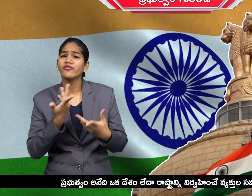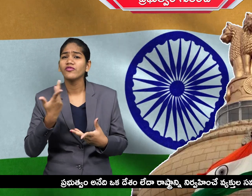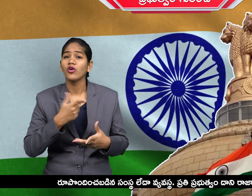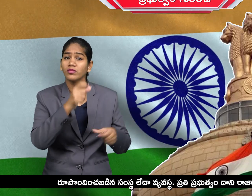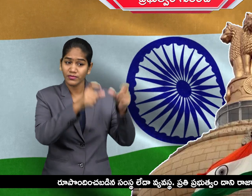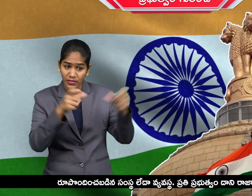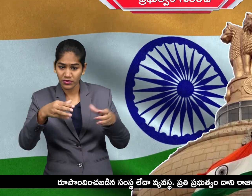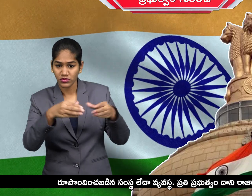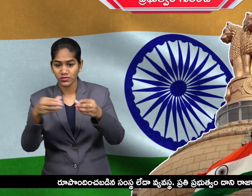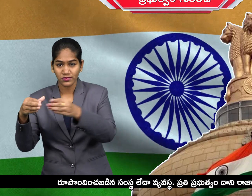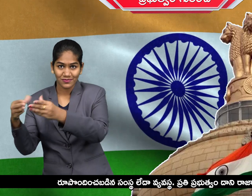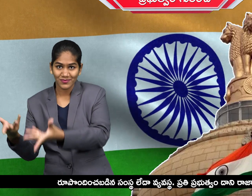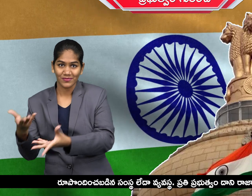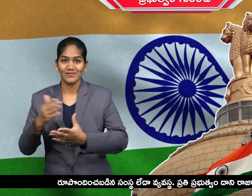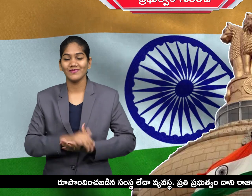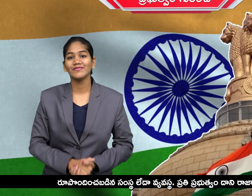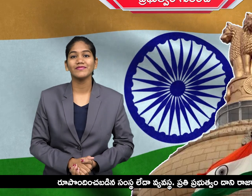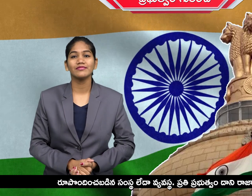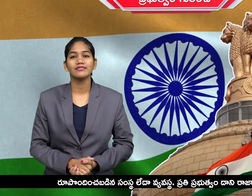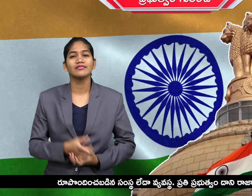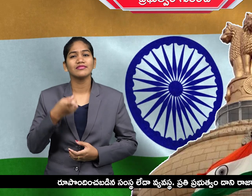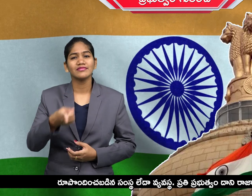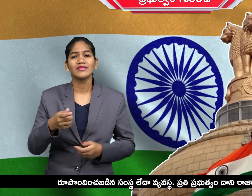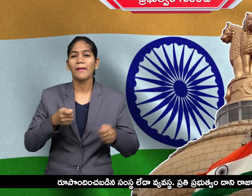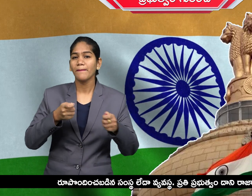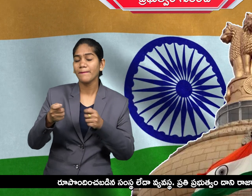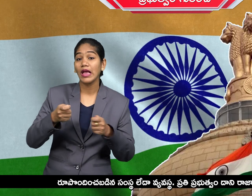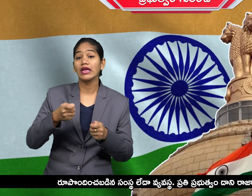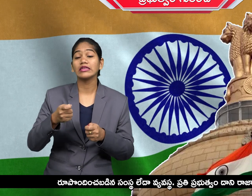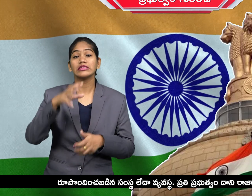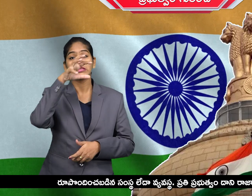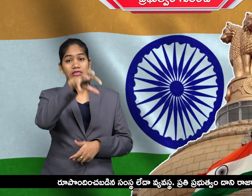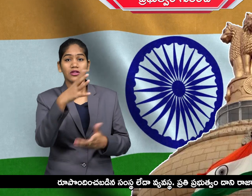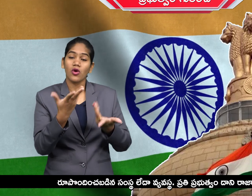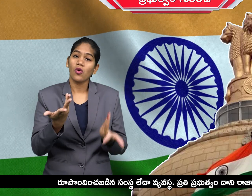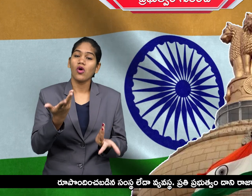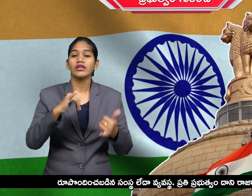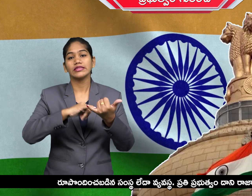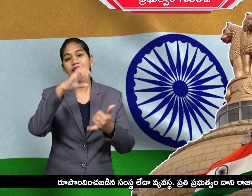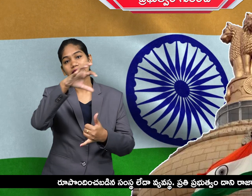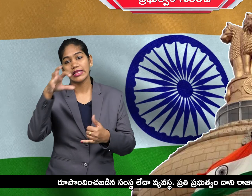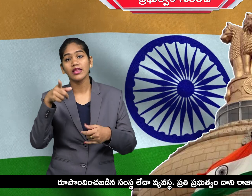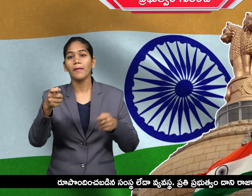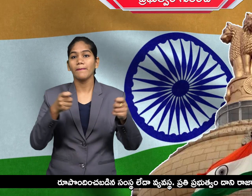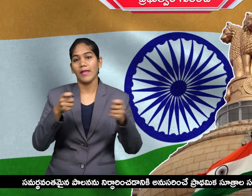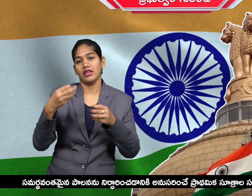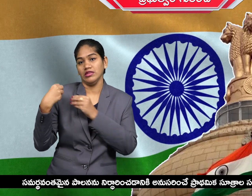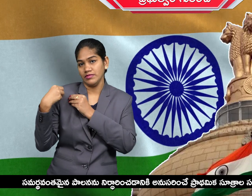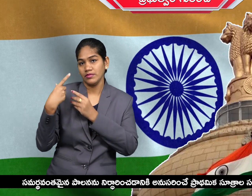సమూహంతో రూపొందించబడిన సంస్థ లేదా వ్యవస్థ. ప్రతి ప్రభుత్వం దాని రాజ్యాంగం